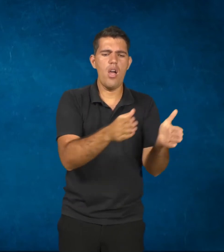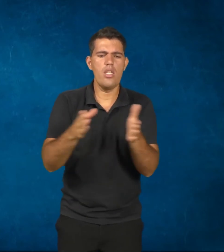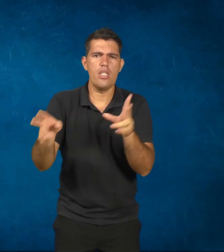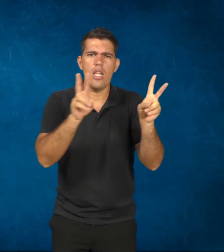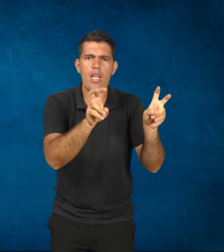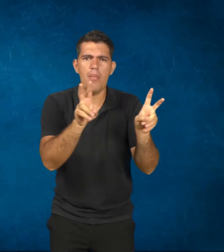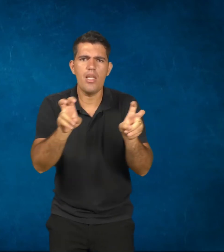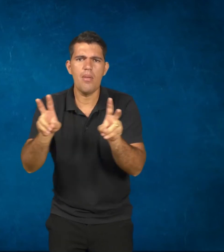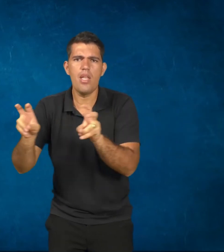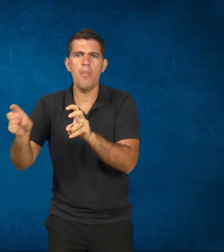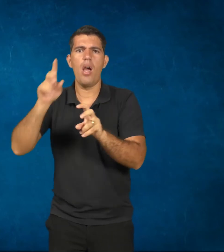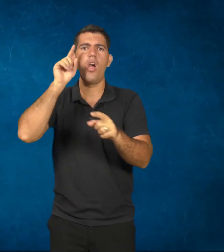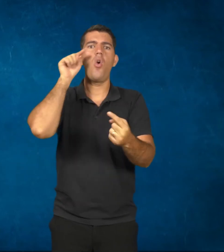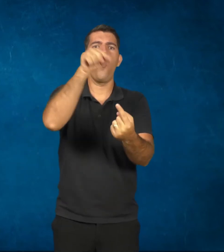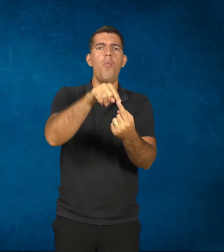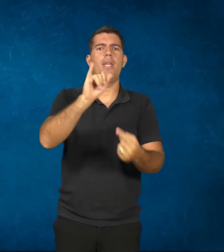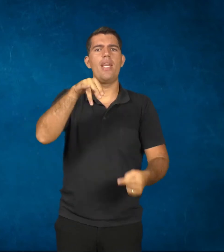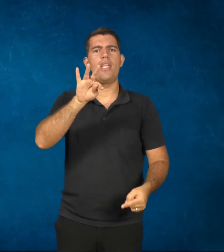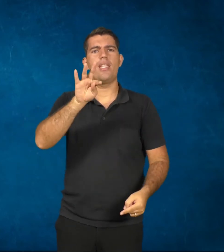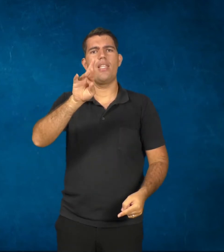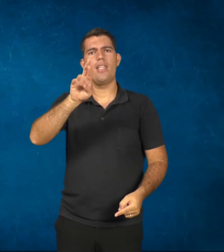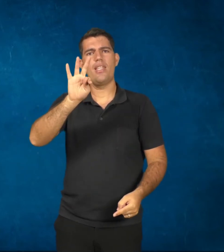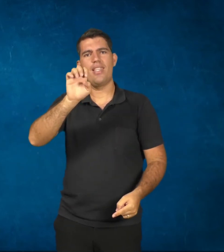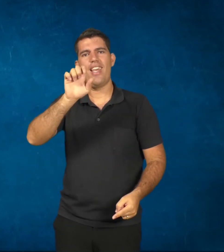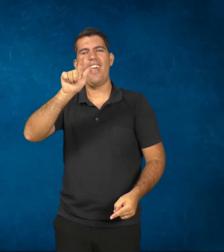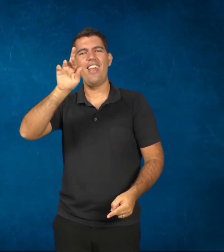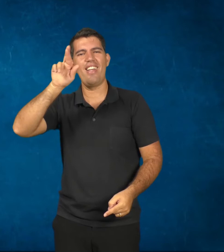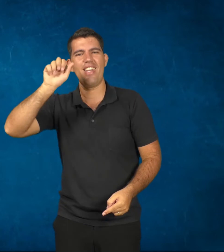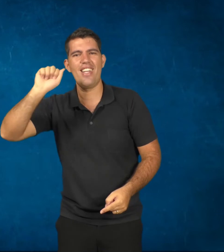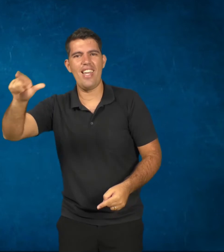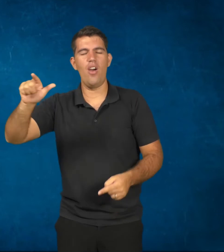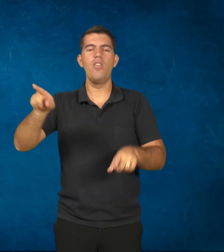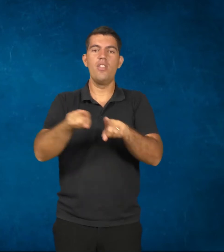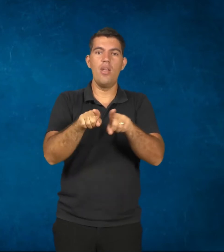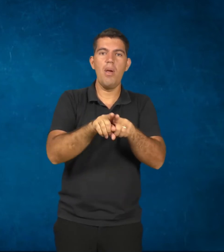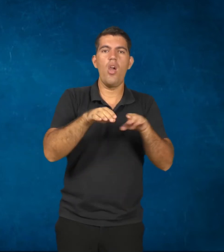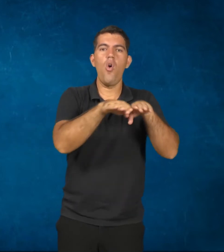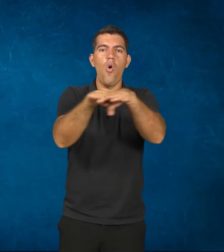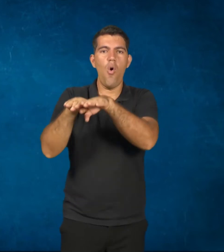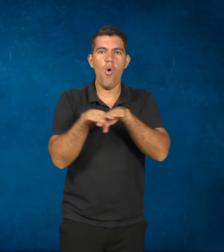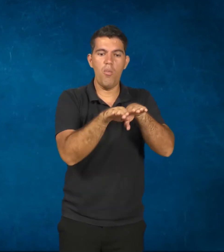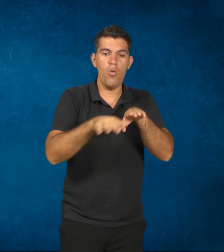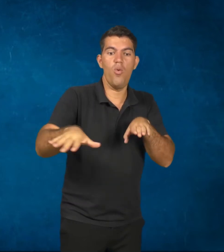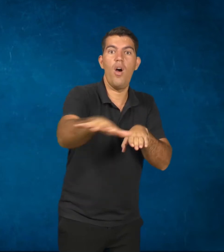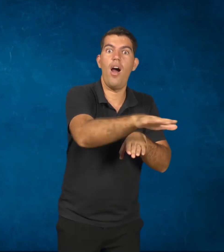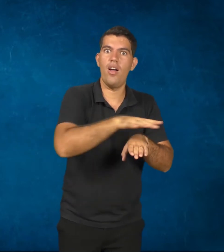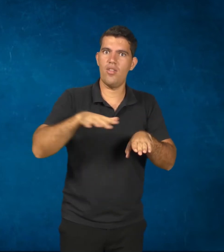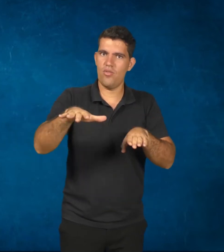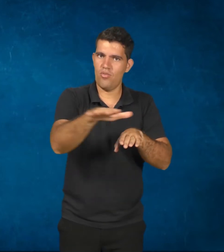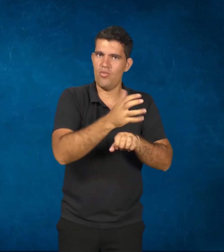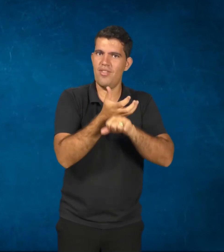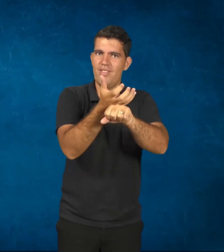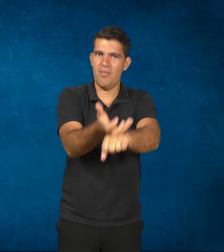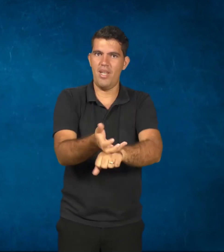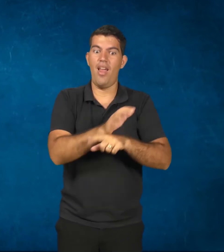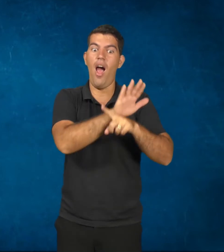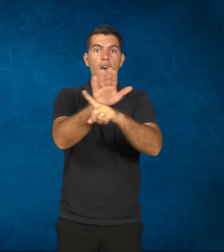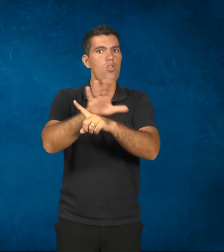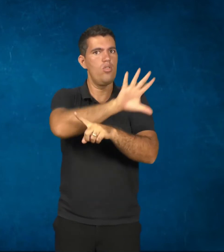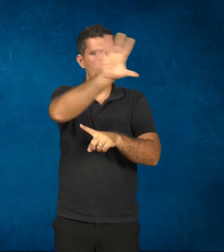forma integradora, assuntos globais com valores e princípios comuns a todas as disciplinas em prol do todo. Em relação